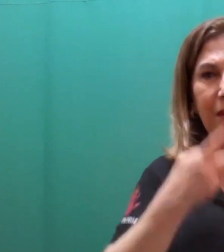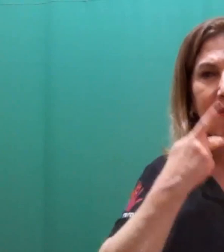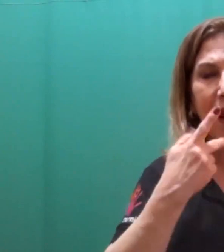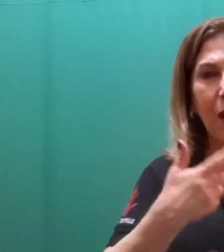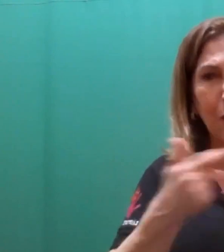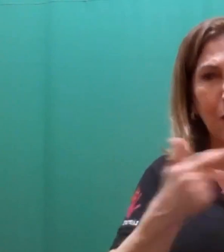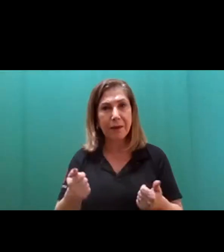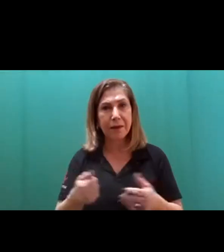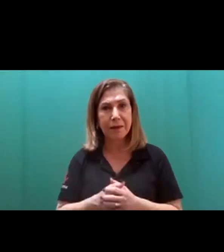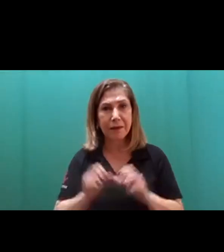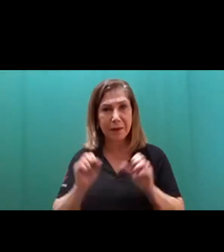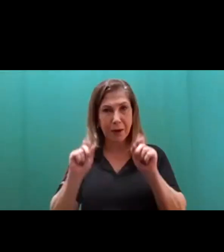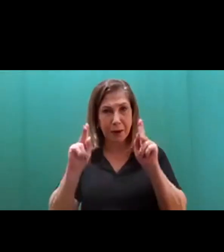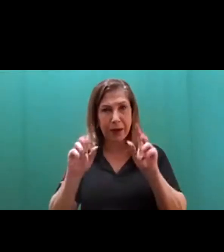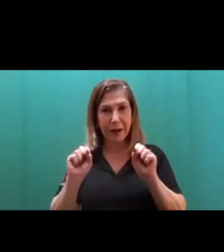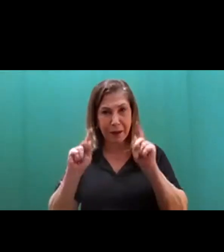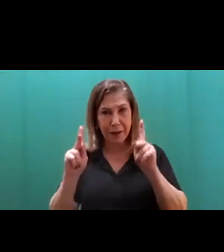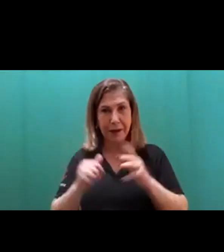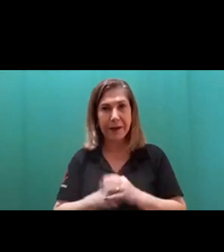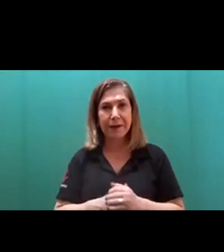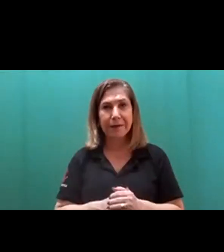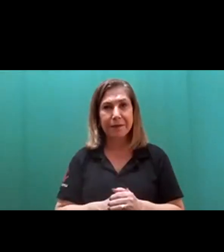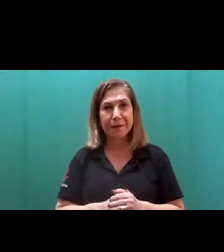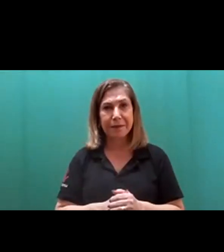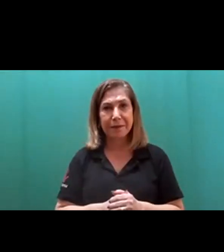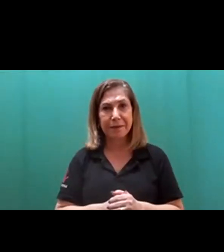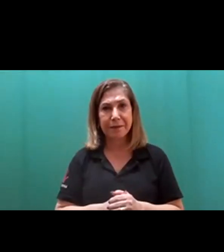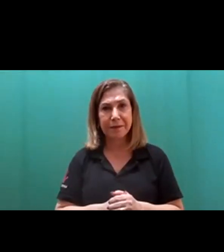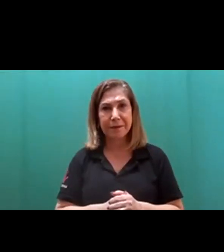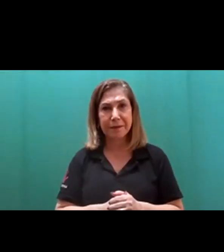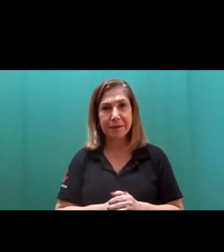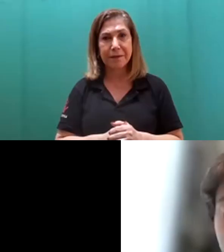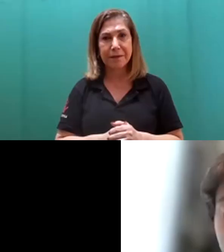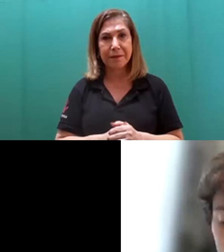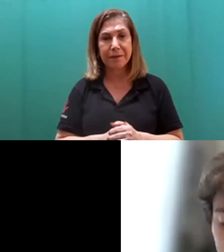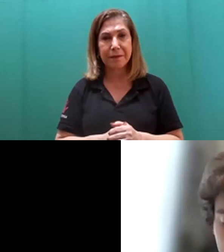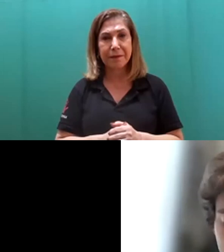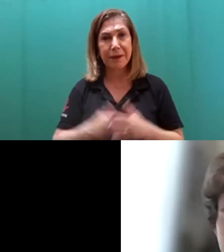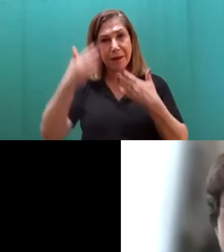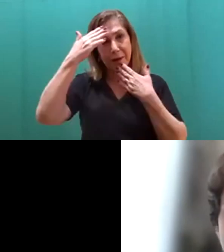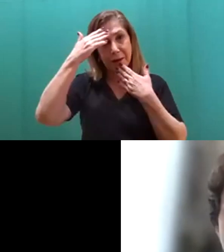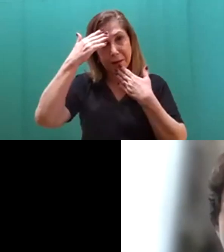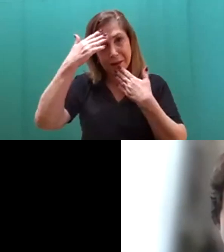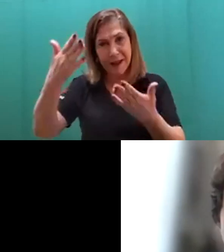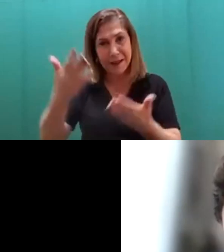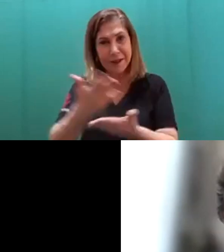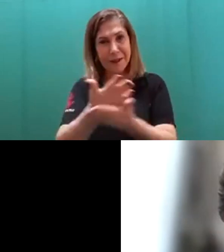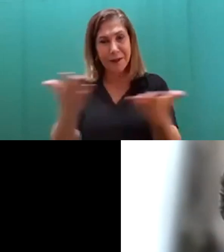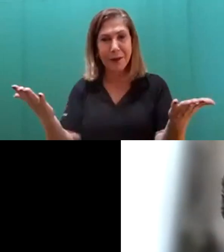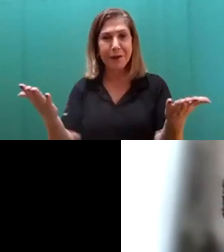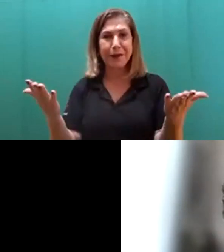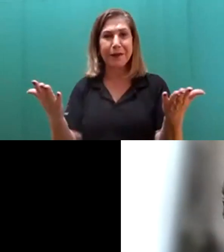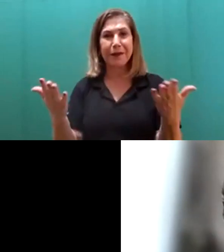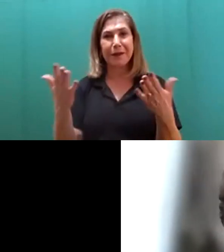para acrescentar. Okay. It was now. Yeah. So, Thank you so much for having me. I think it